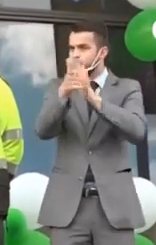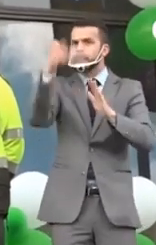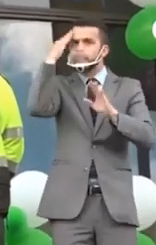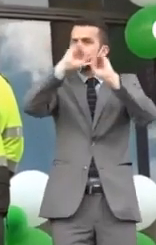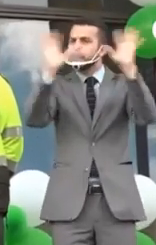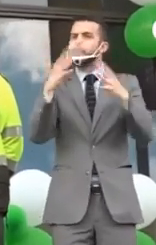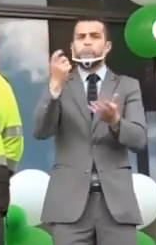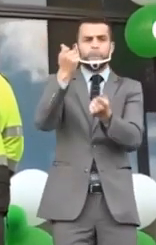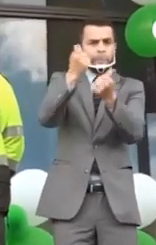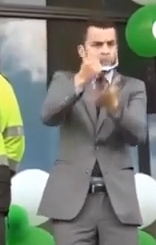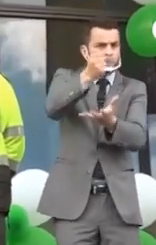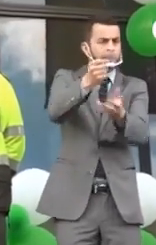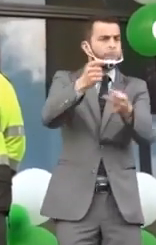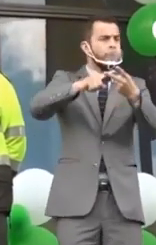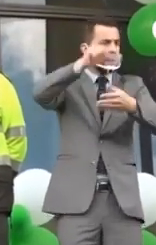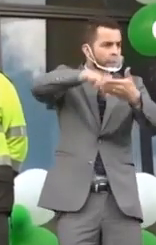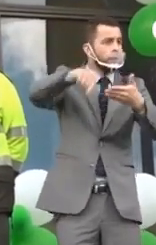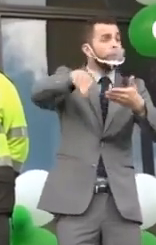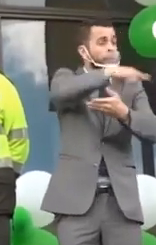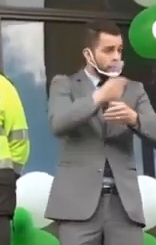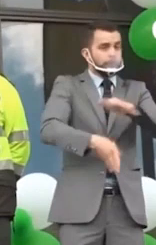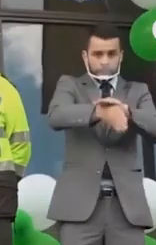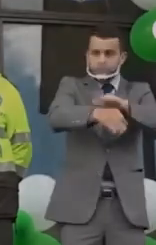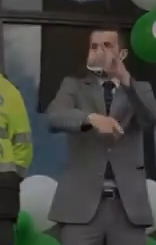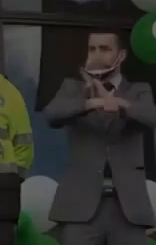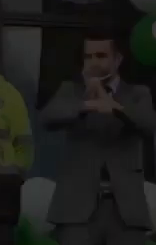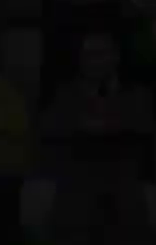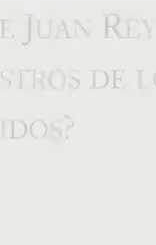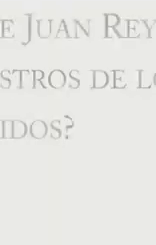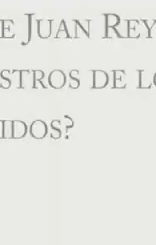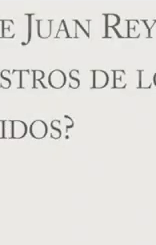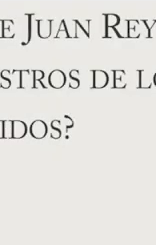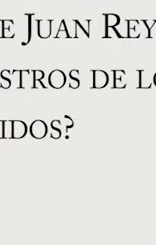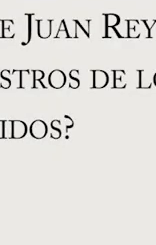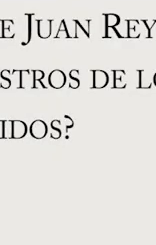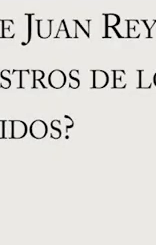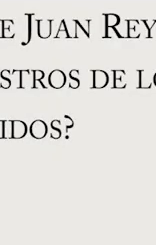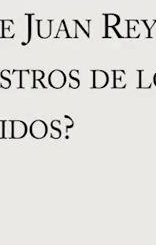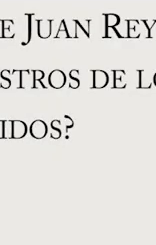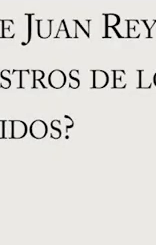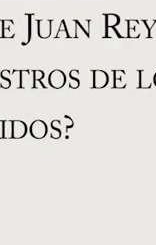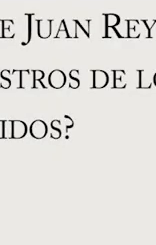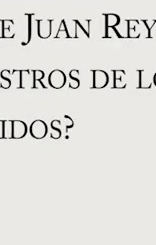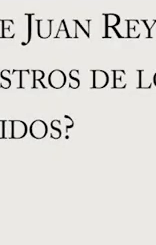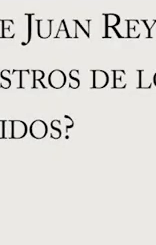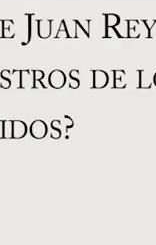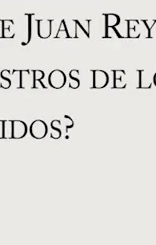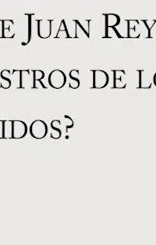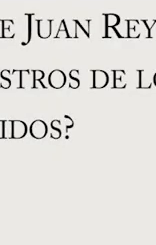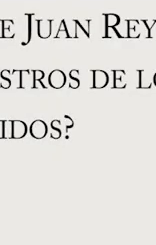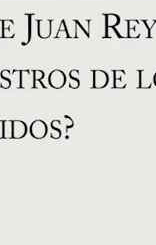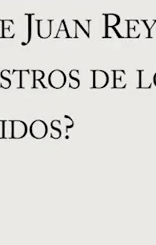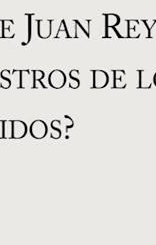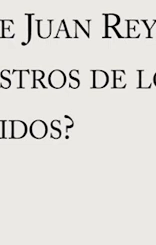aclaren lo sucedido para este ejercicio sugerimos las siguientes inquietudes porque el cai de juan rey aparece en los registros